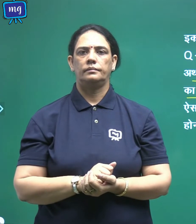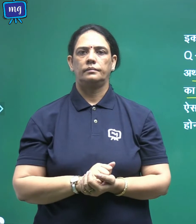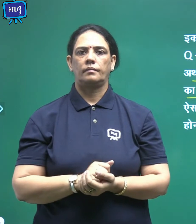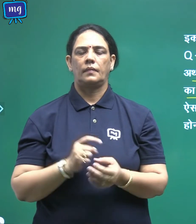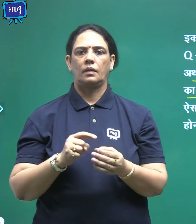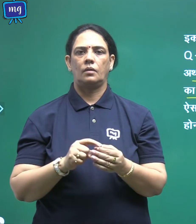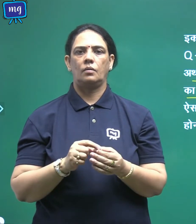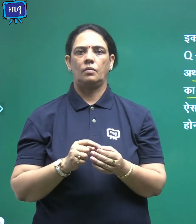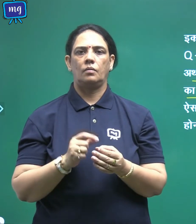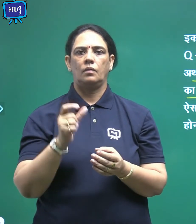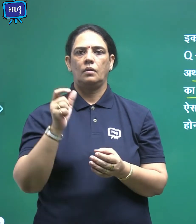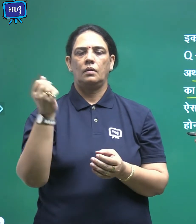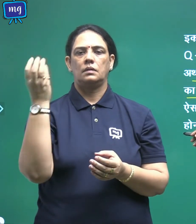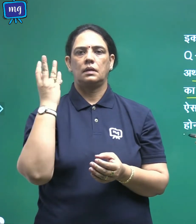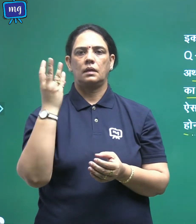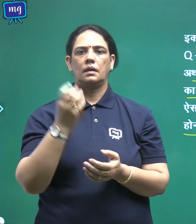क्यों अंक